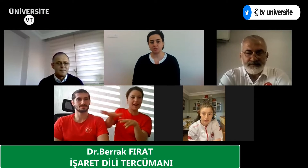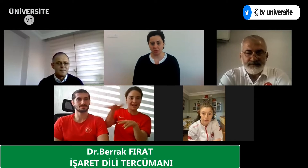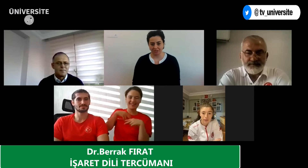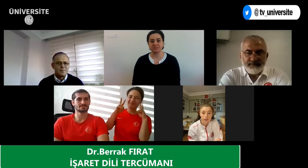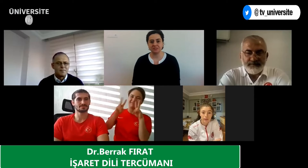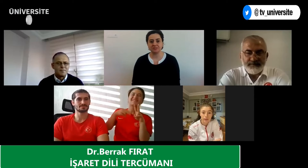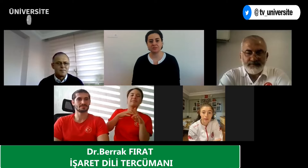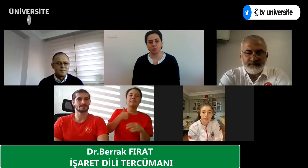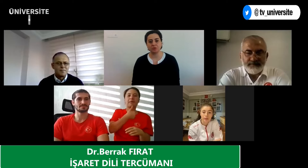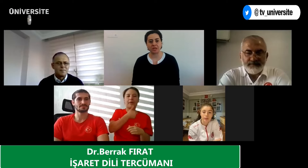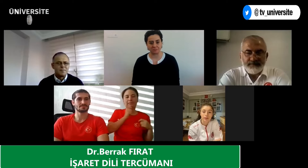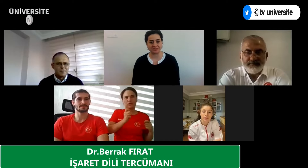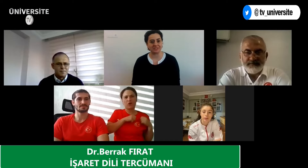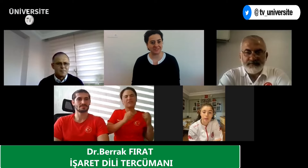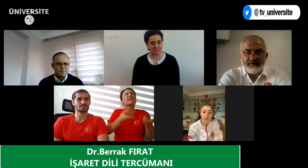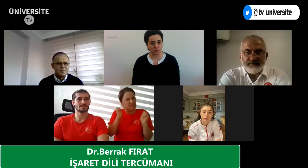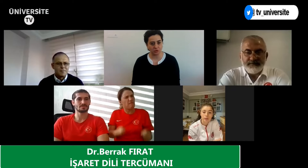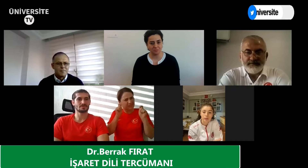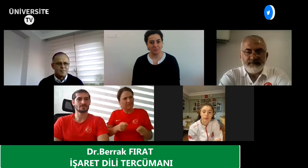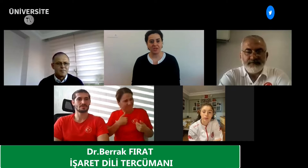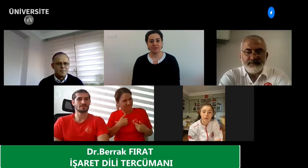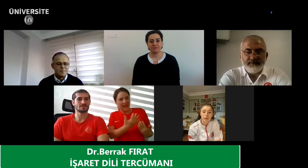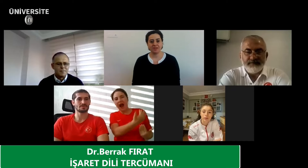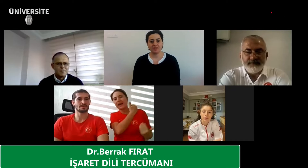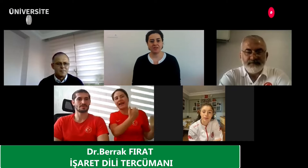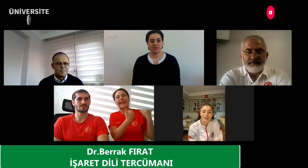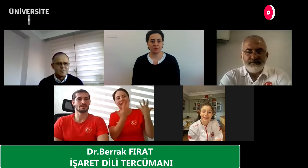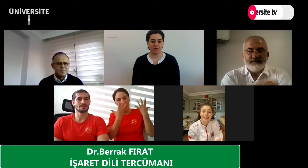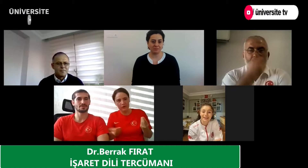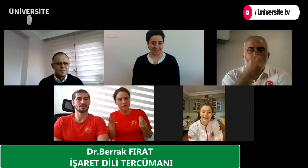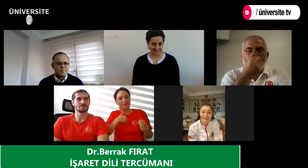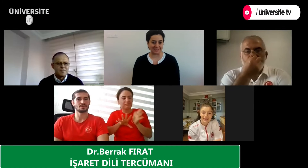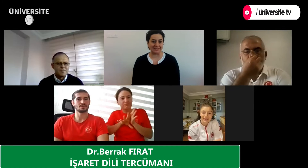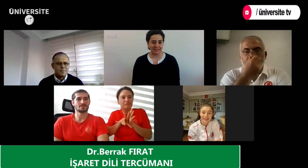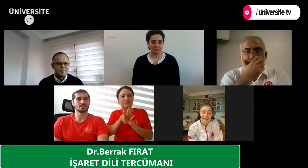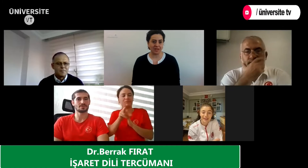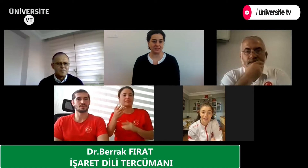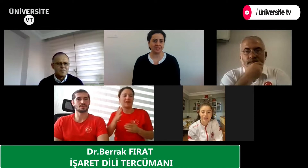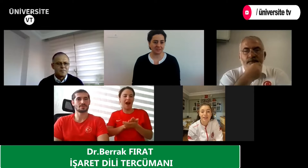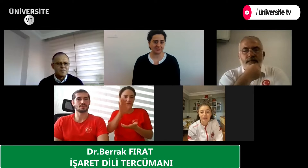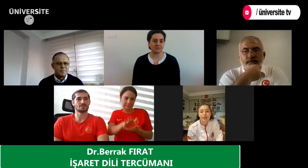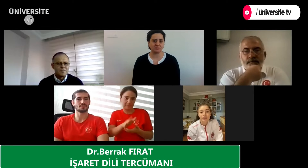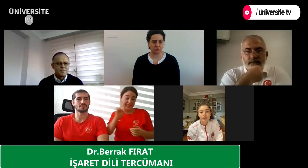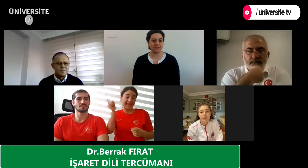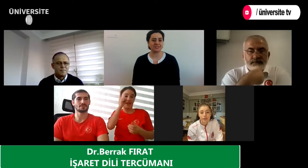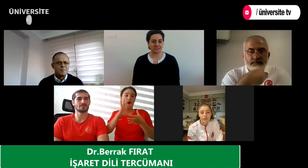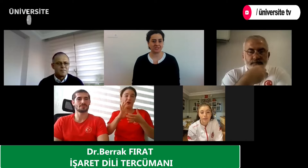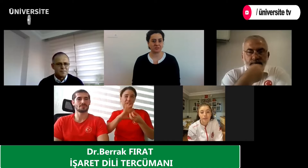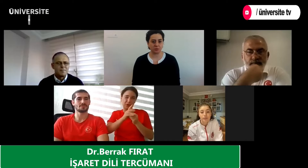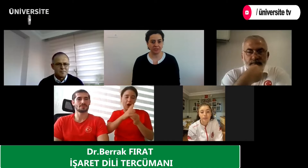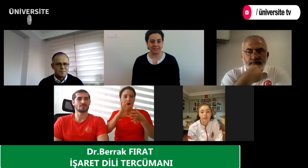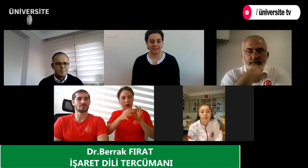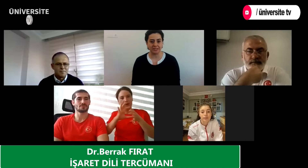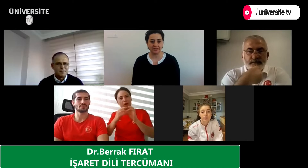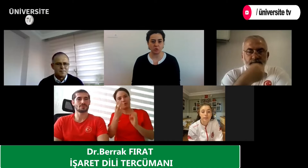dışarıdan duyanların spor yaptıklarını izliyordum. Ve babam desteğiyle ben de katıldım duyanların